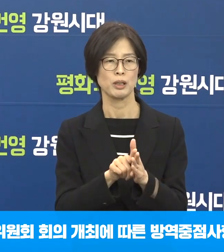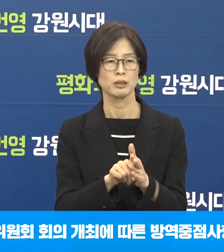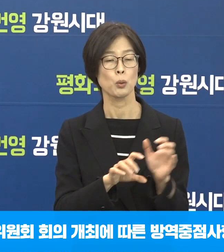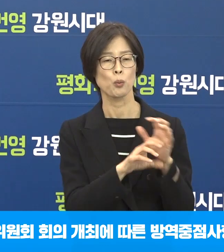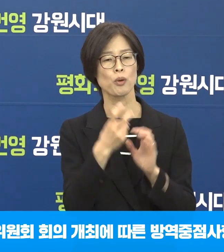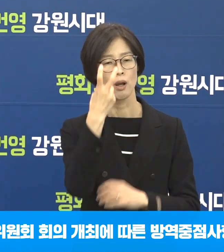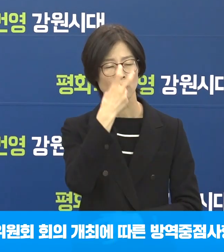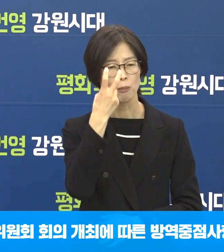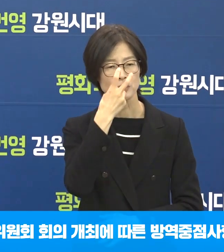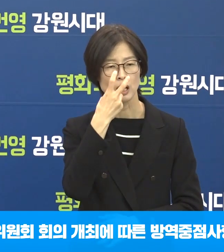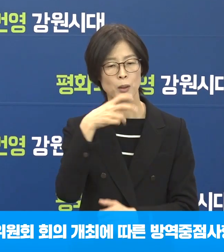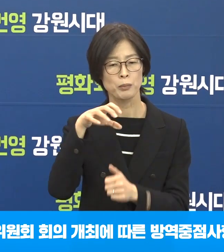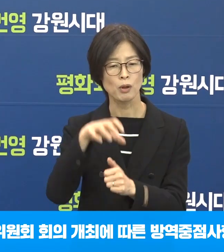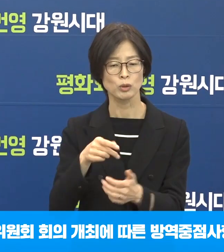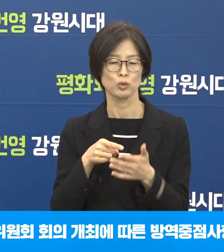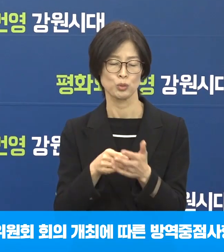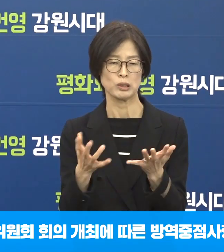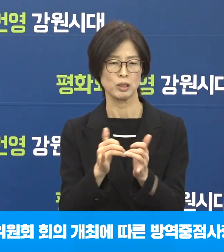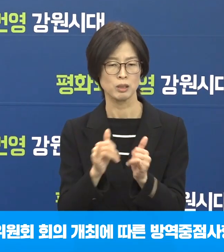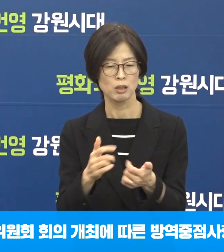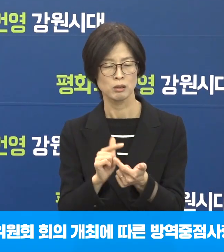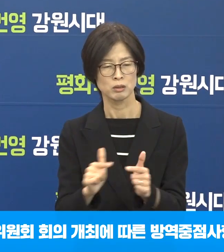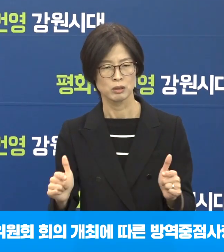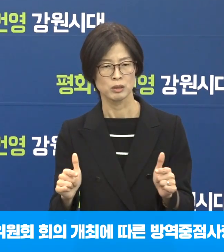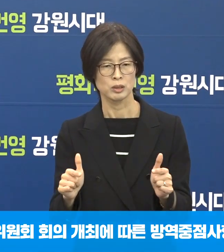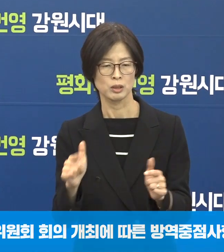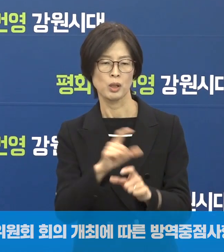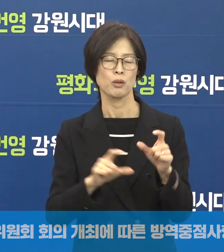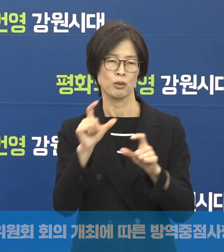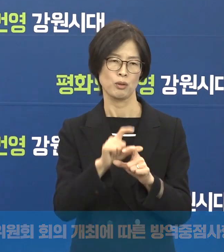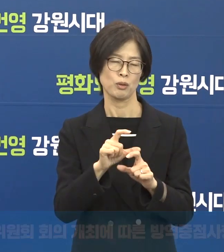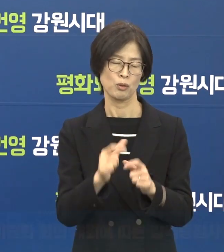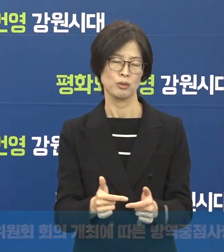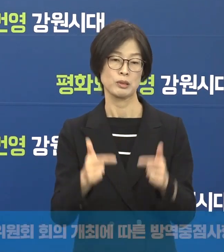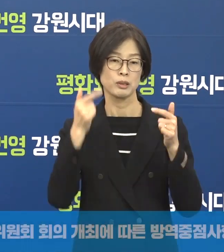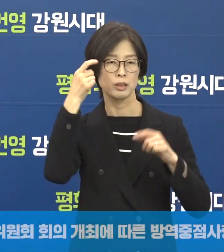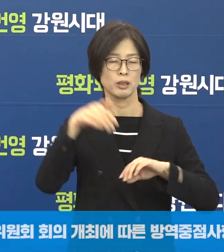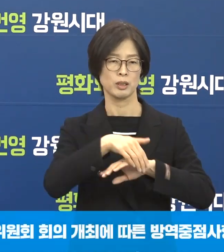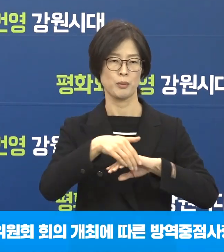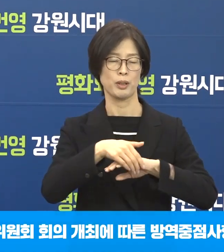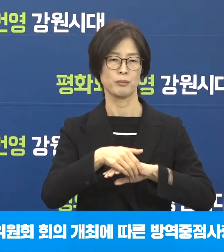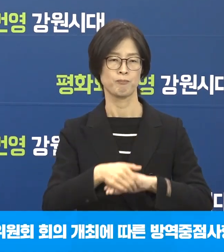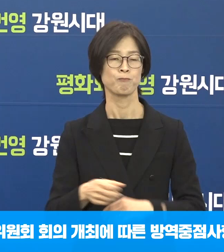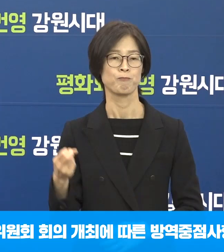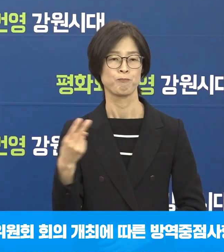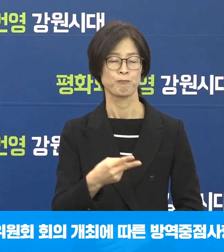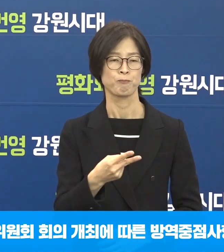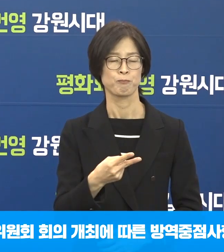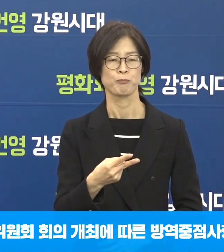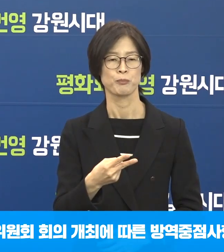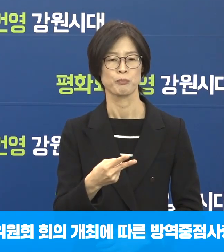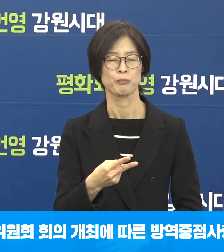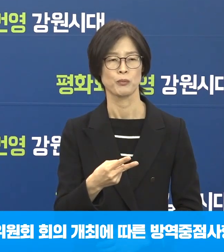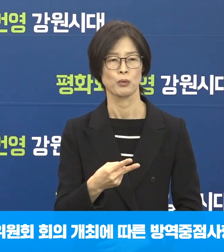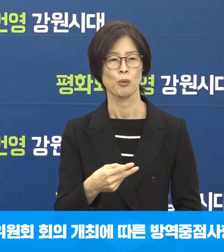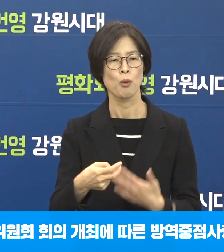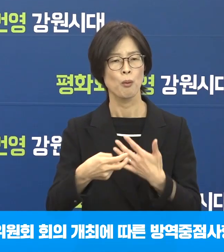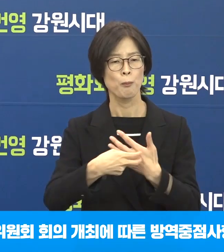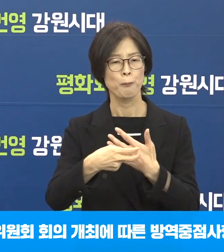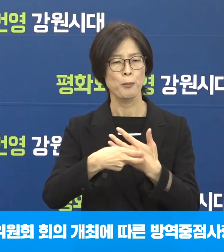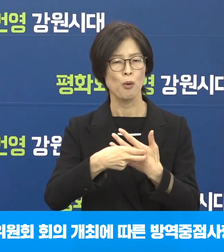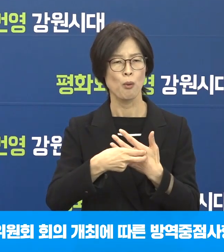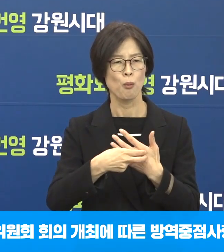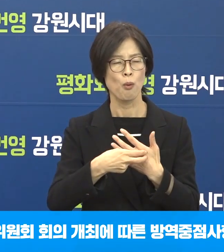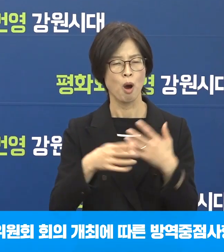격리 추진 인력 등 인력 확대 투입을 즉각 추진할 계획입니다. 그리고 대응 체계의 붕괴를 막기